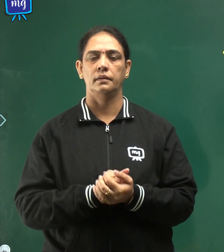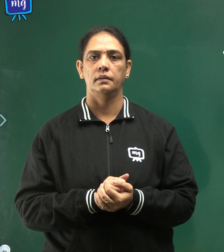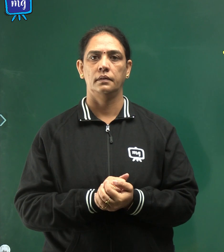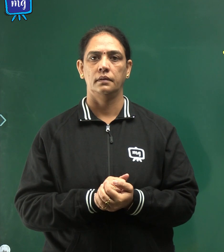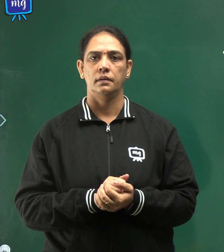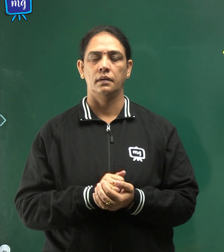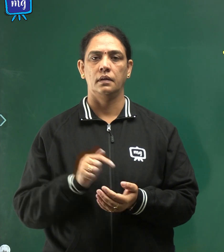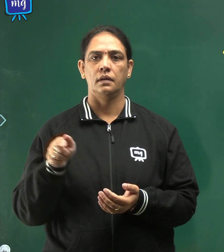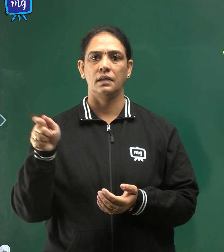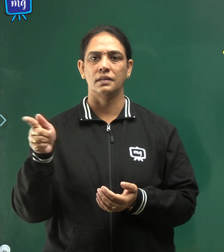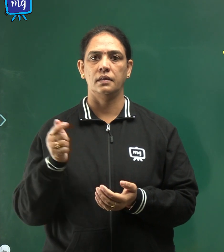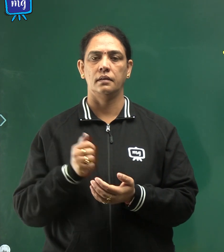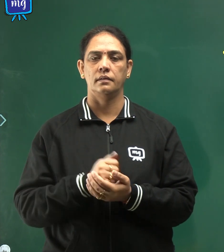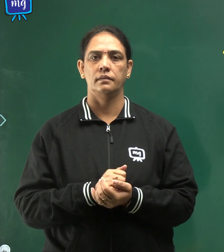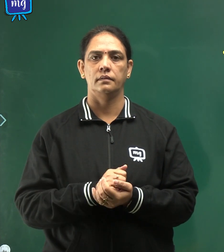किसी